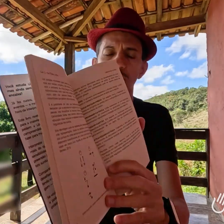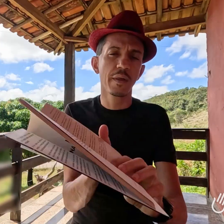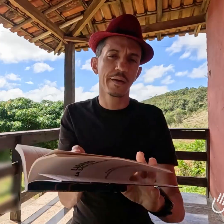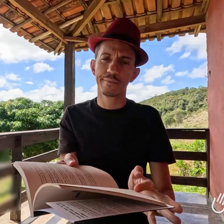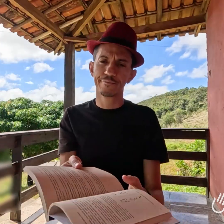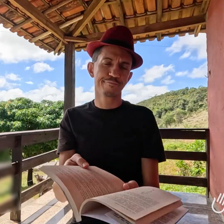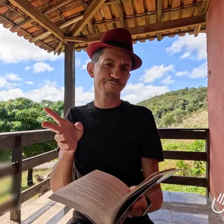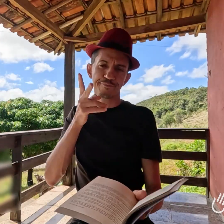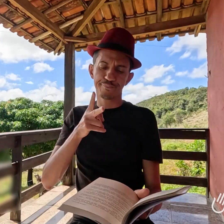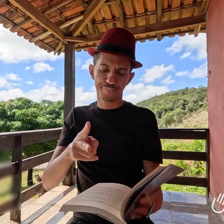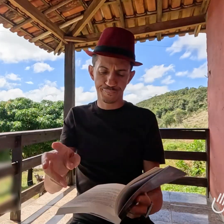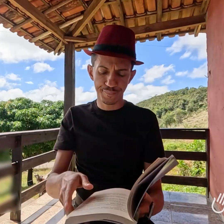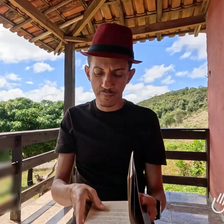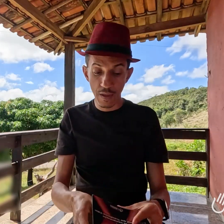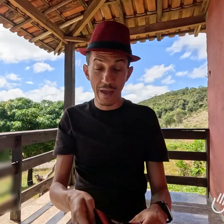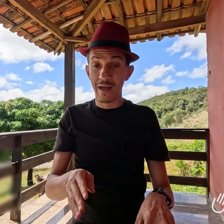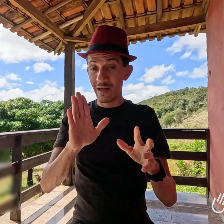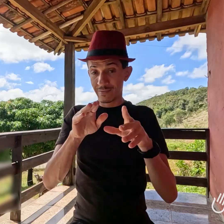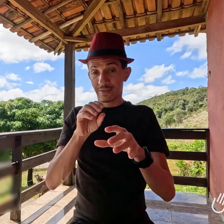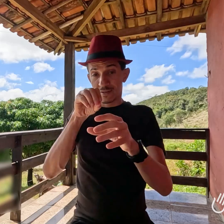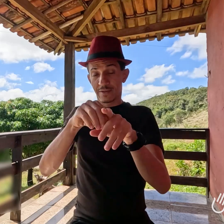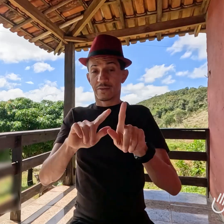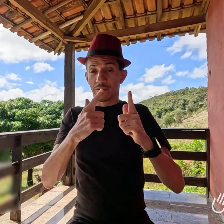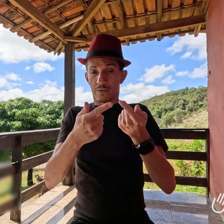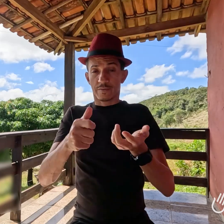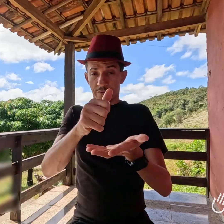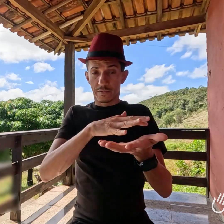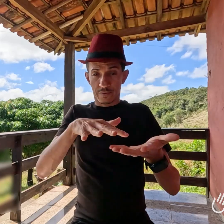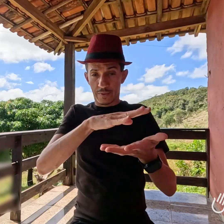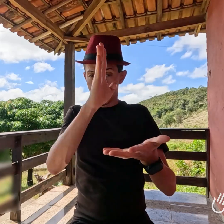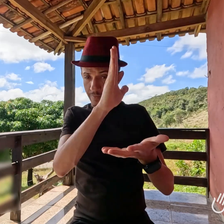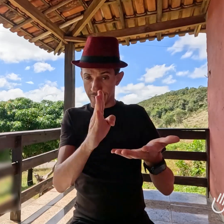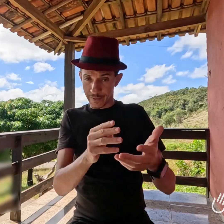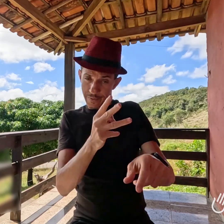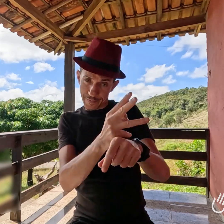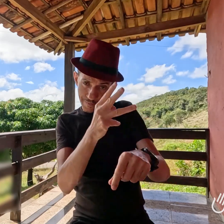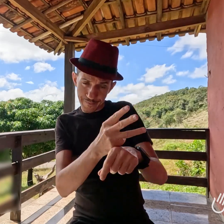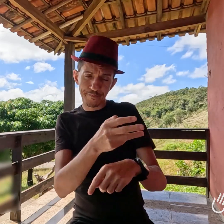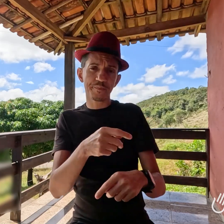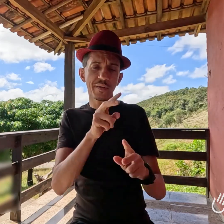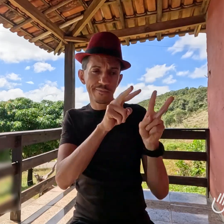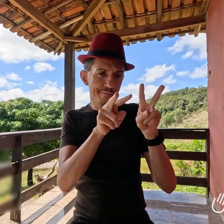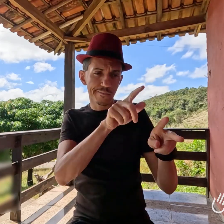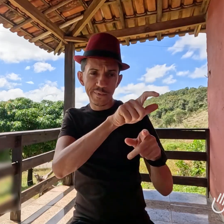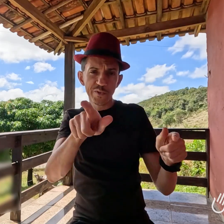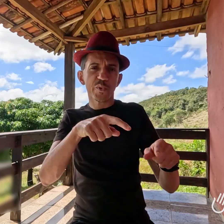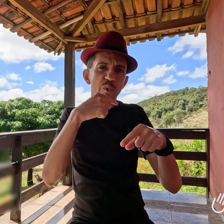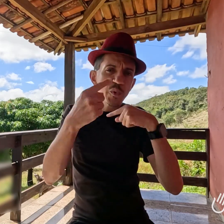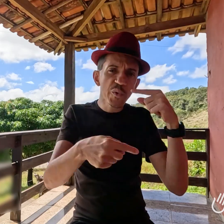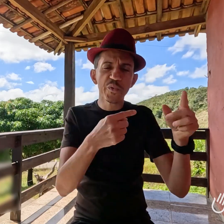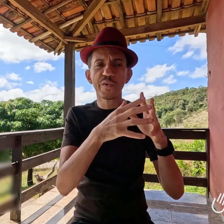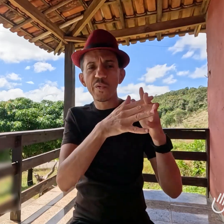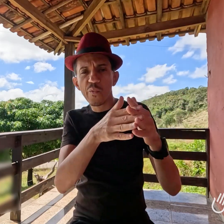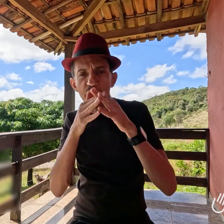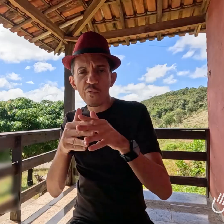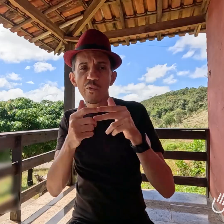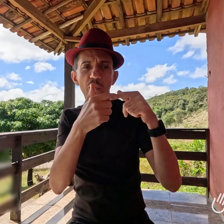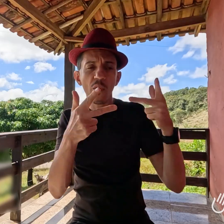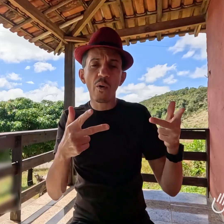Percebe? E por aí vai. Mostrei só alguns aqui. Este livro mostra isso com clareza. Muitas vezes, lá